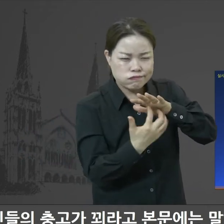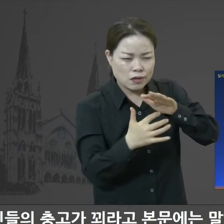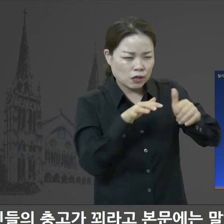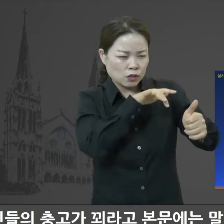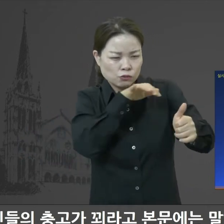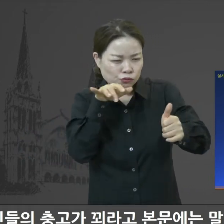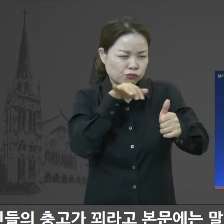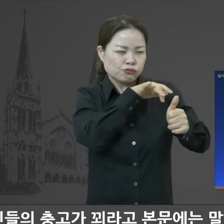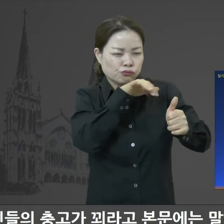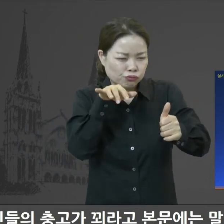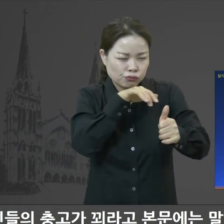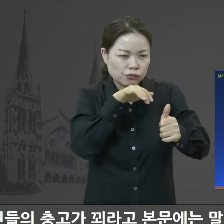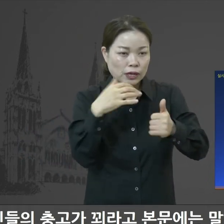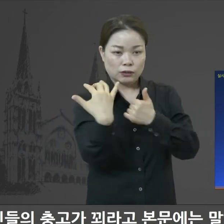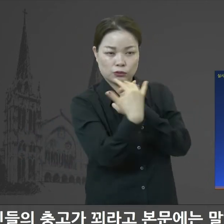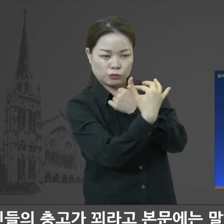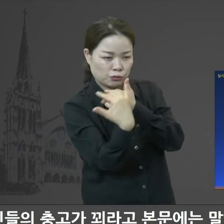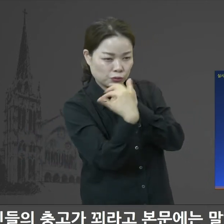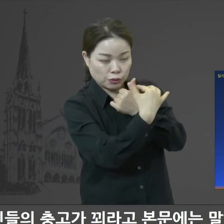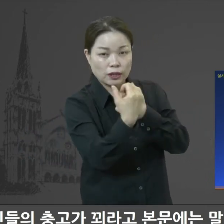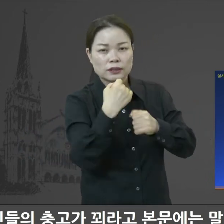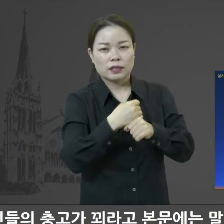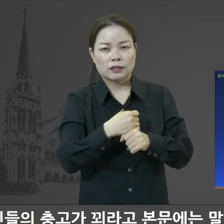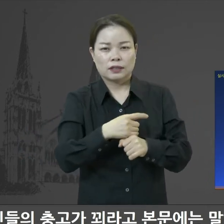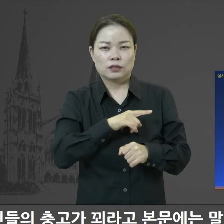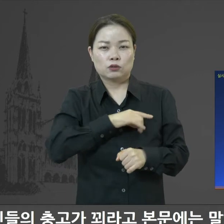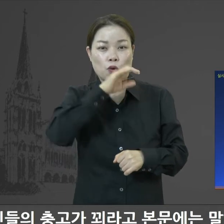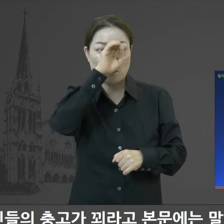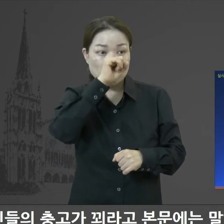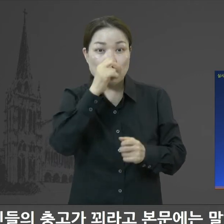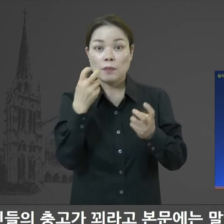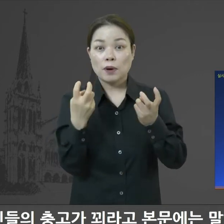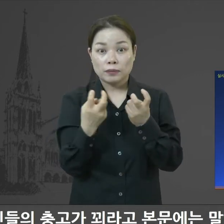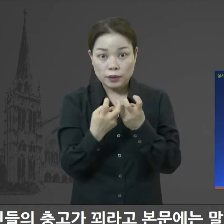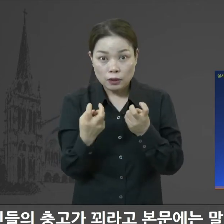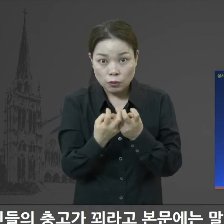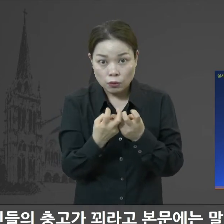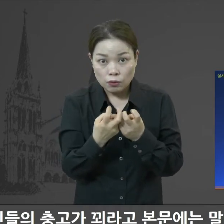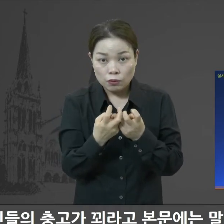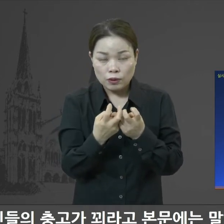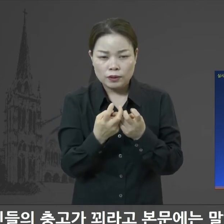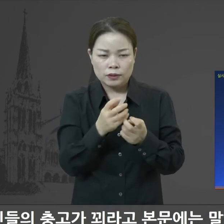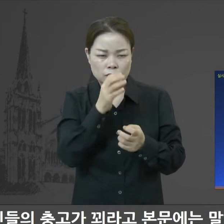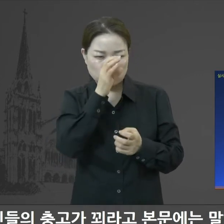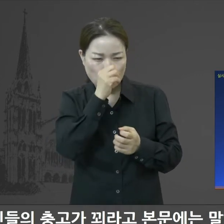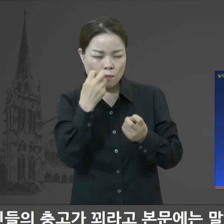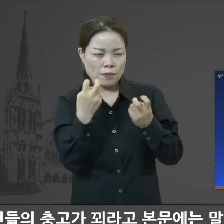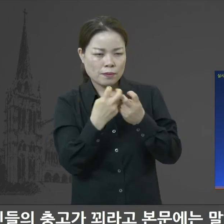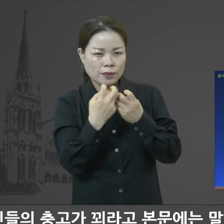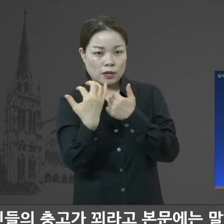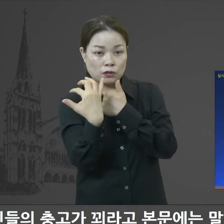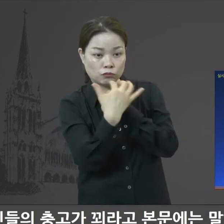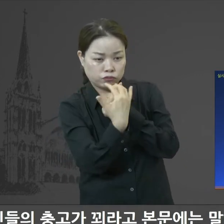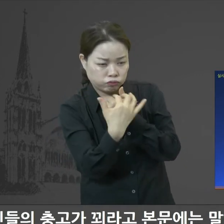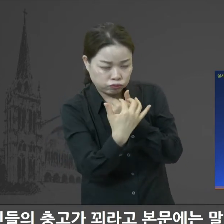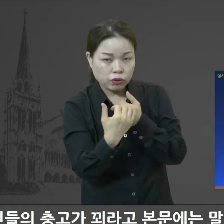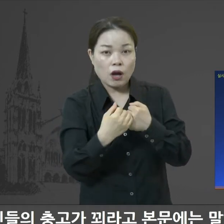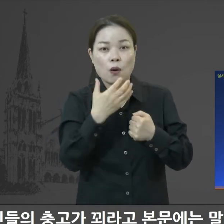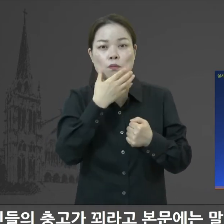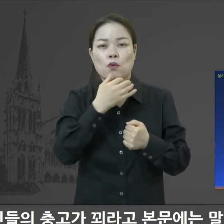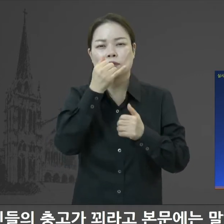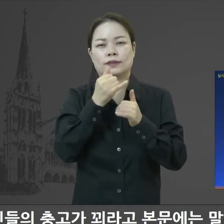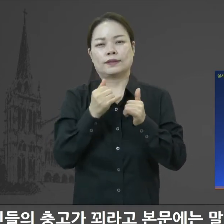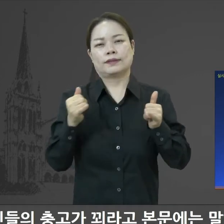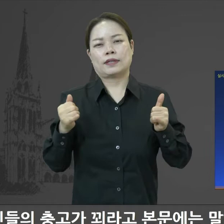가장 효과적이고 좋은 방법이며 가장 합리적이라고, 좋은 방법이라고 유혹하지만 복 있는